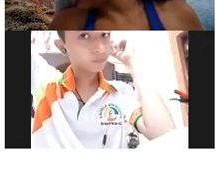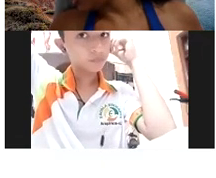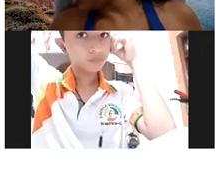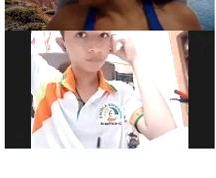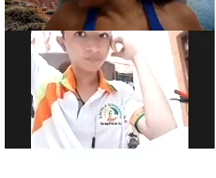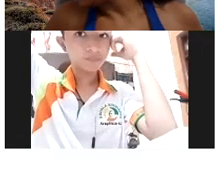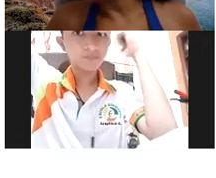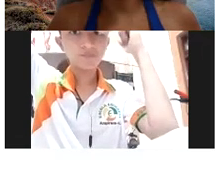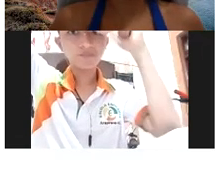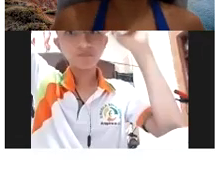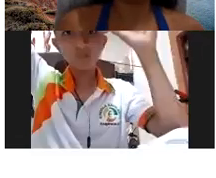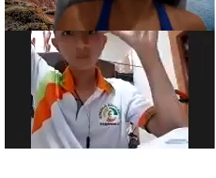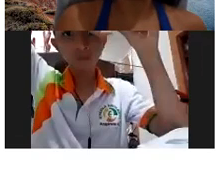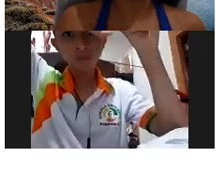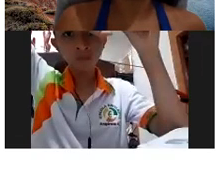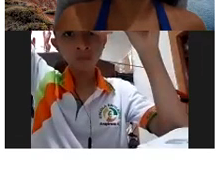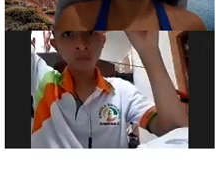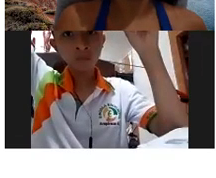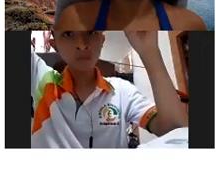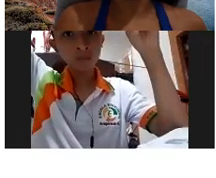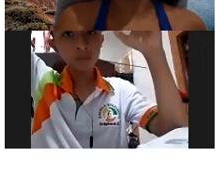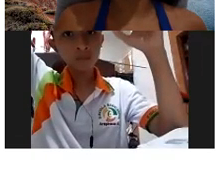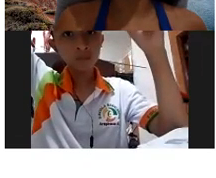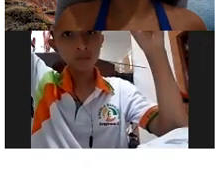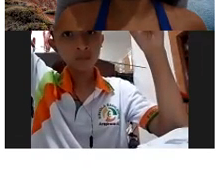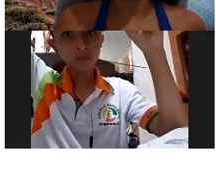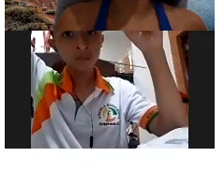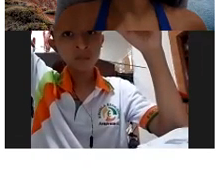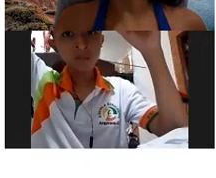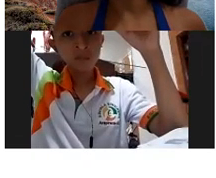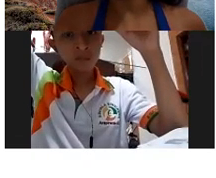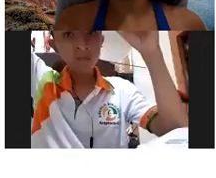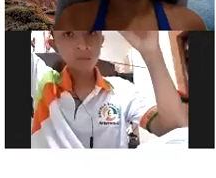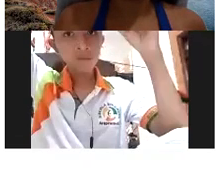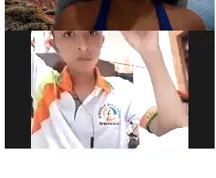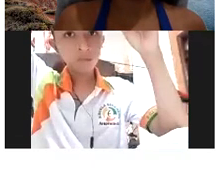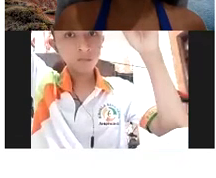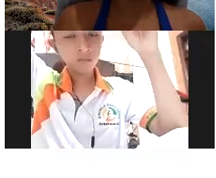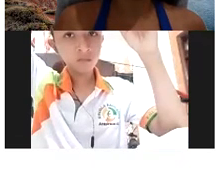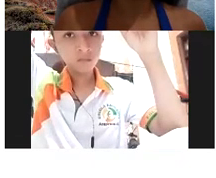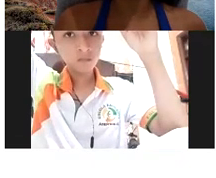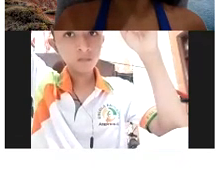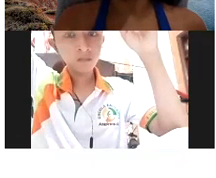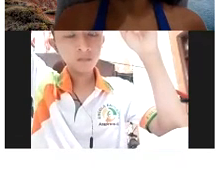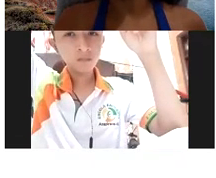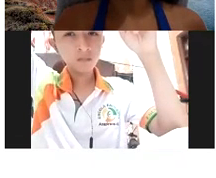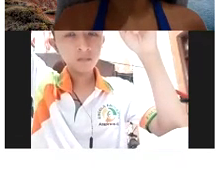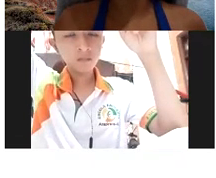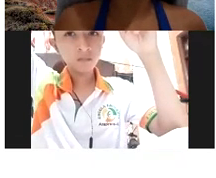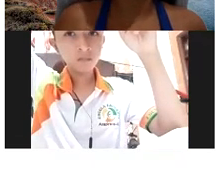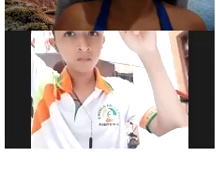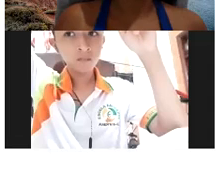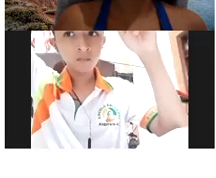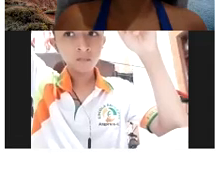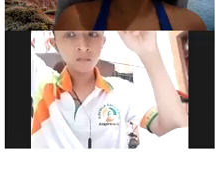é Então essas são as mais simples a adição EA decomposição adição eu junto